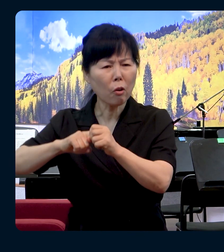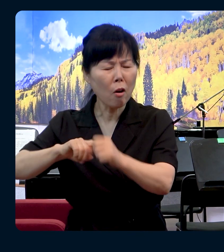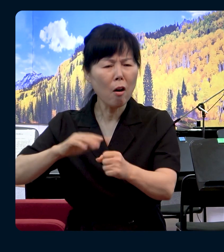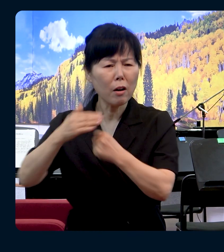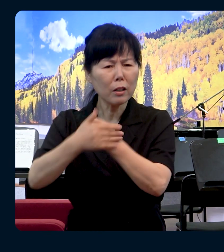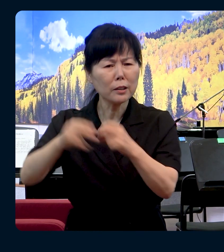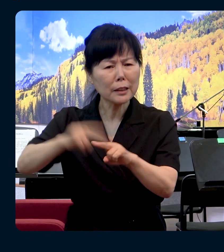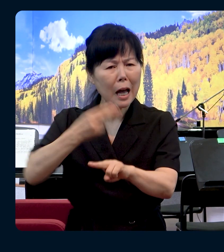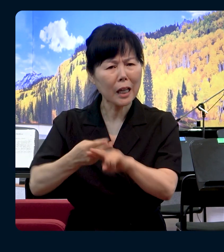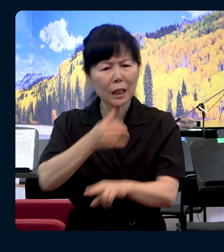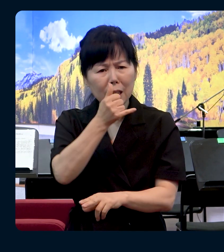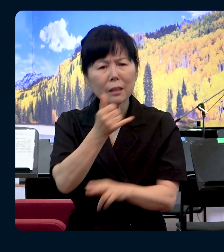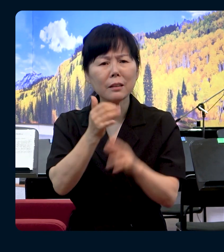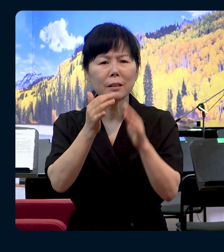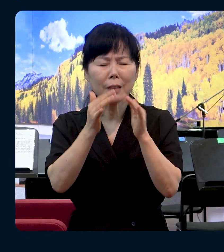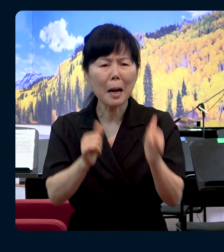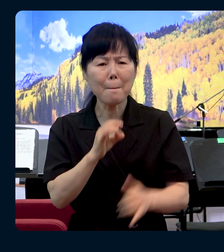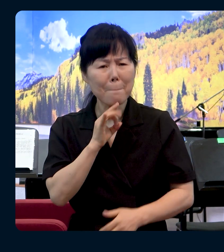하는 것이 아니에요.